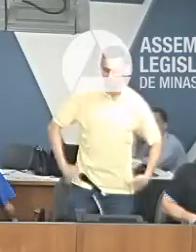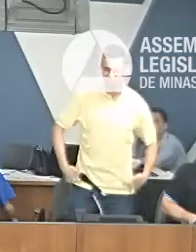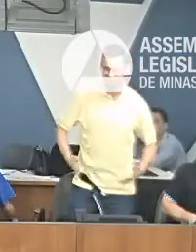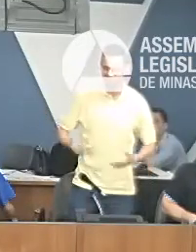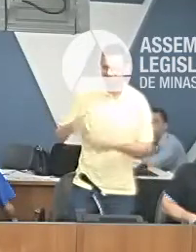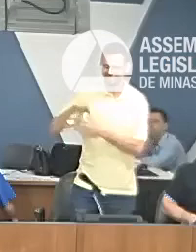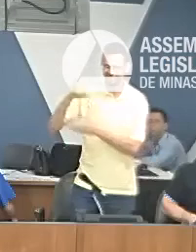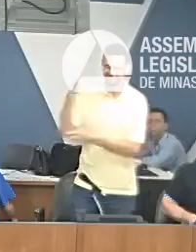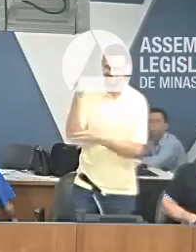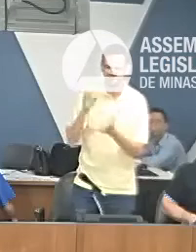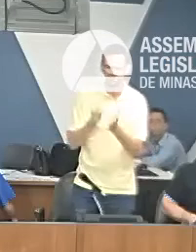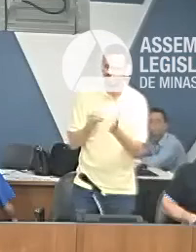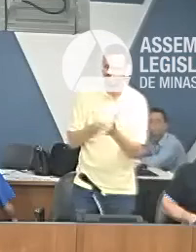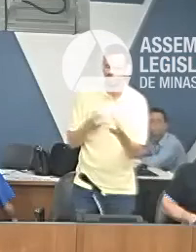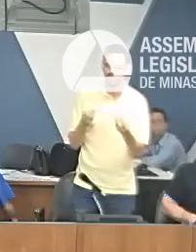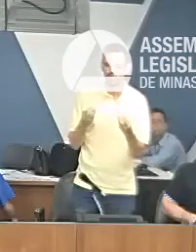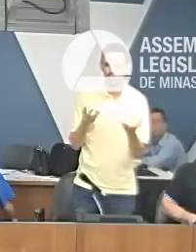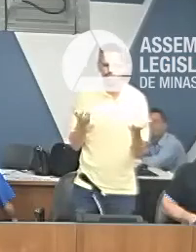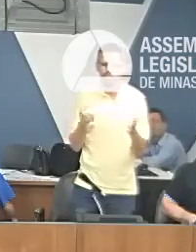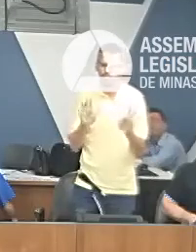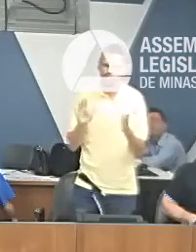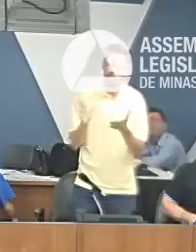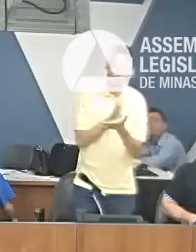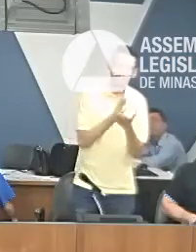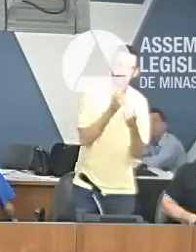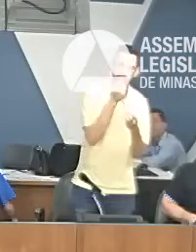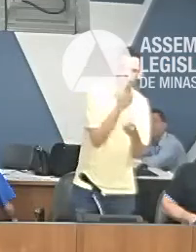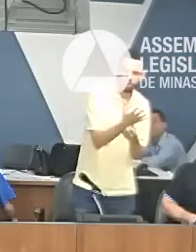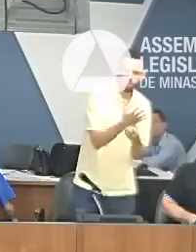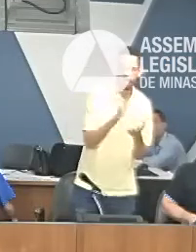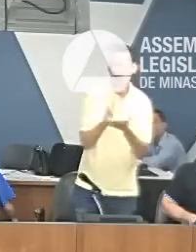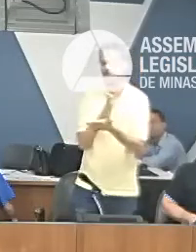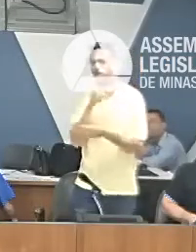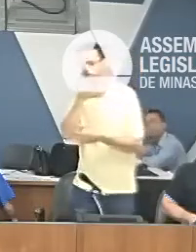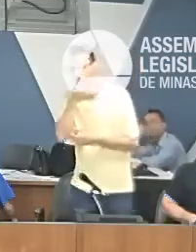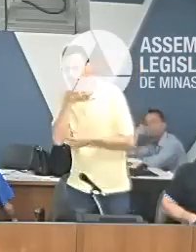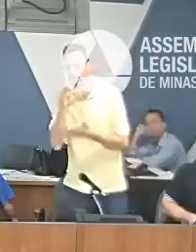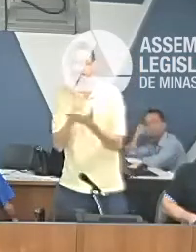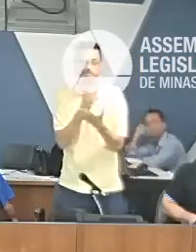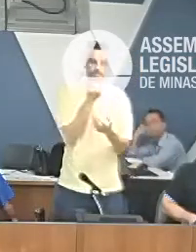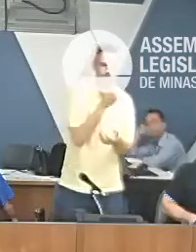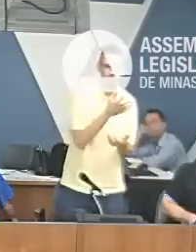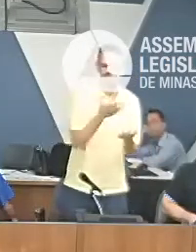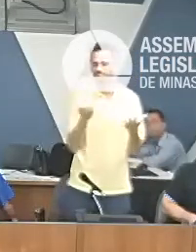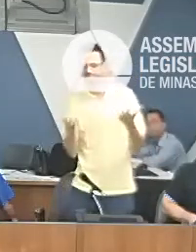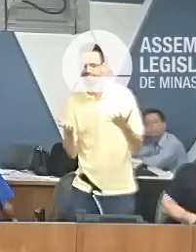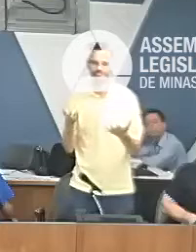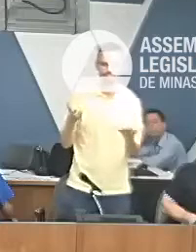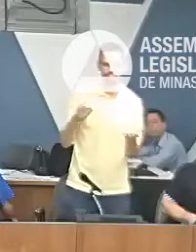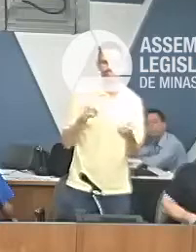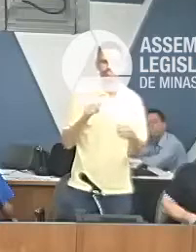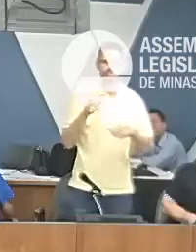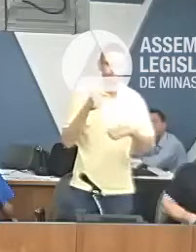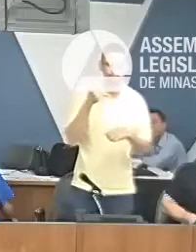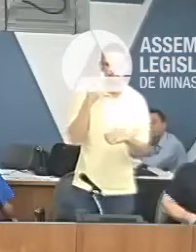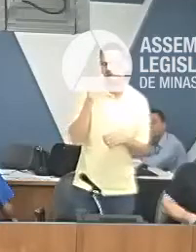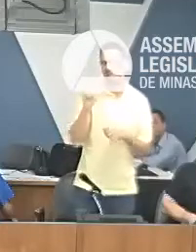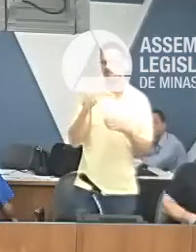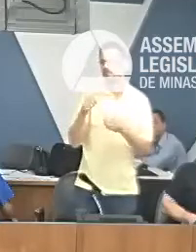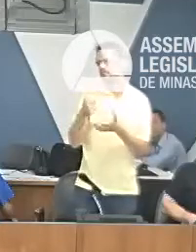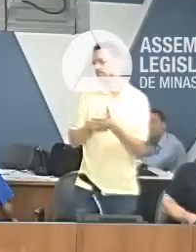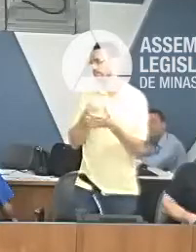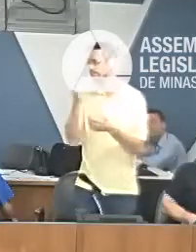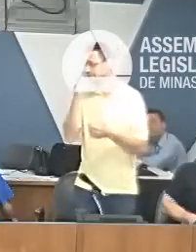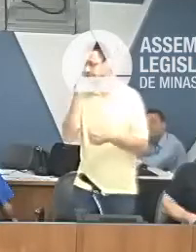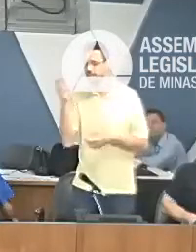eu acredito que falta o que falta hoje pra que o esporte acontece de forma íntegra para o surdo